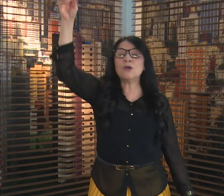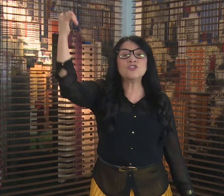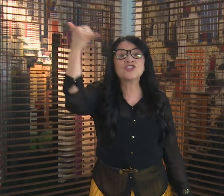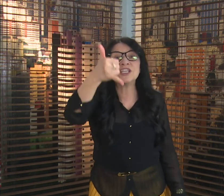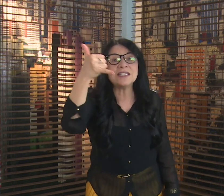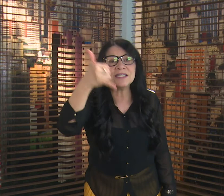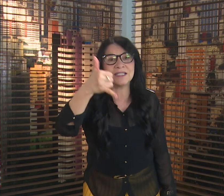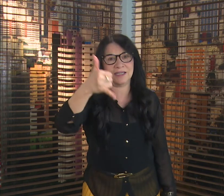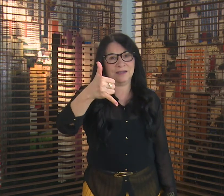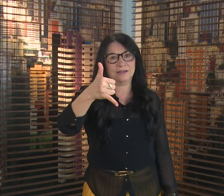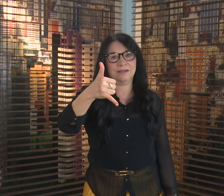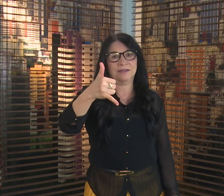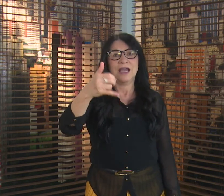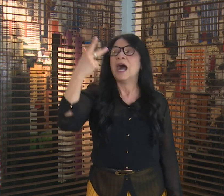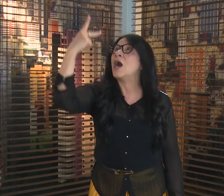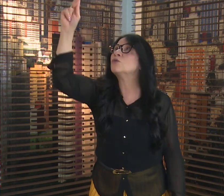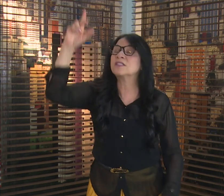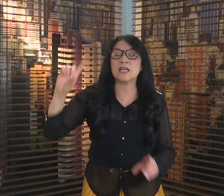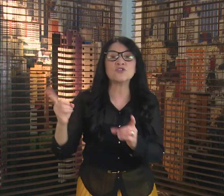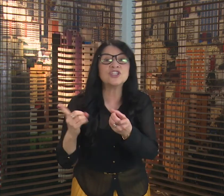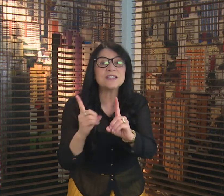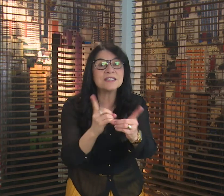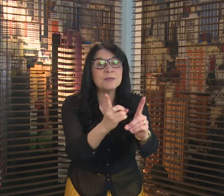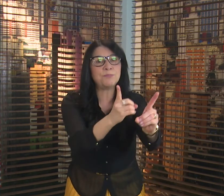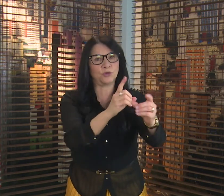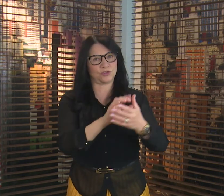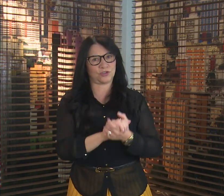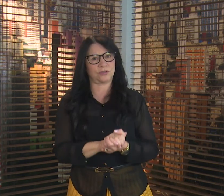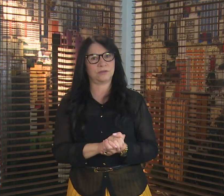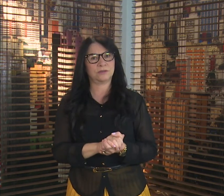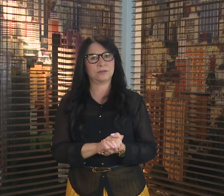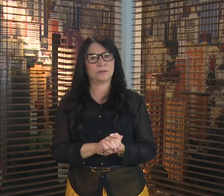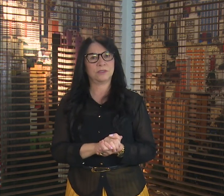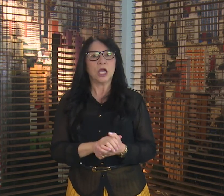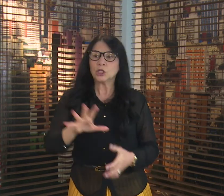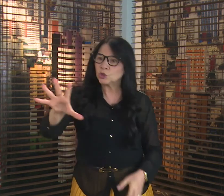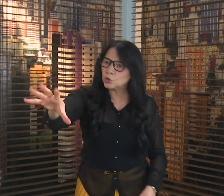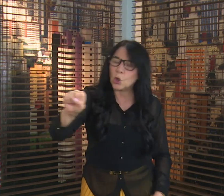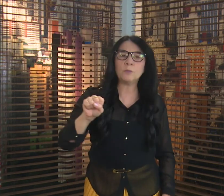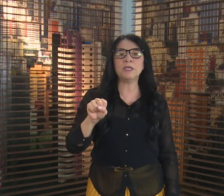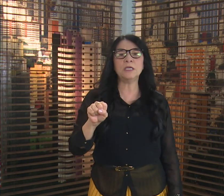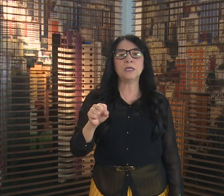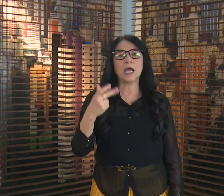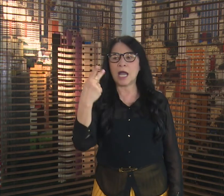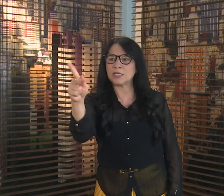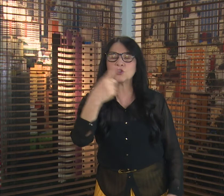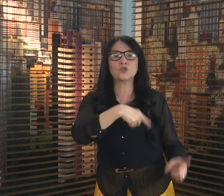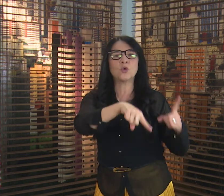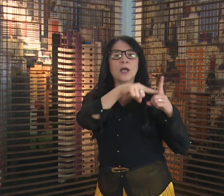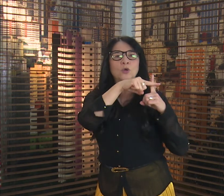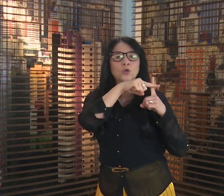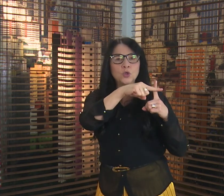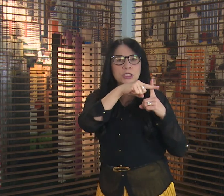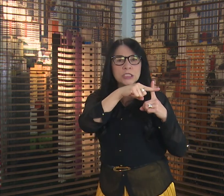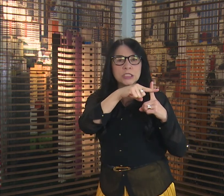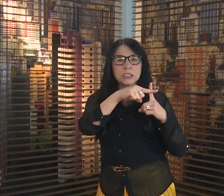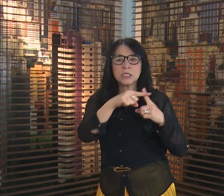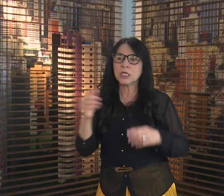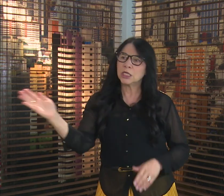Deus disse aos seus discípulos: tome a sua cruz